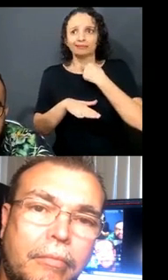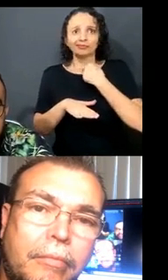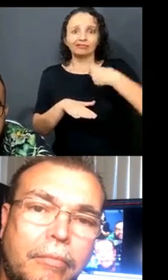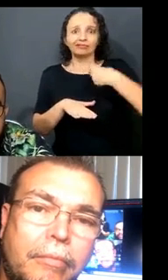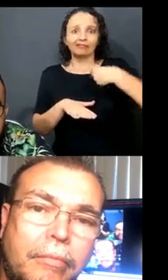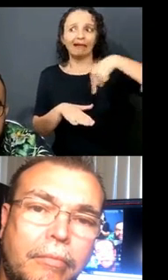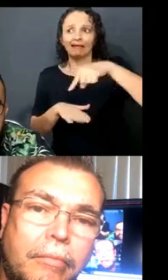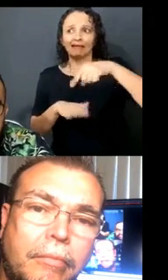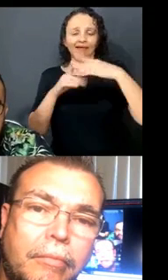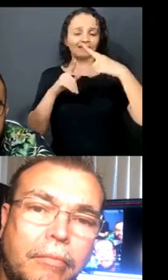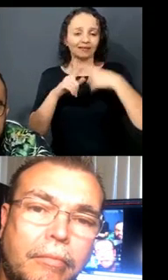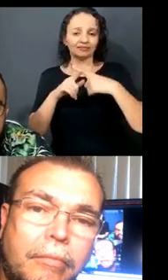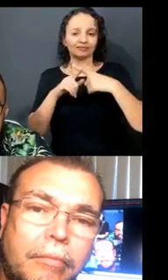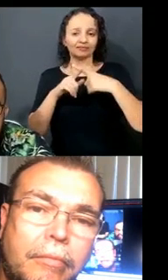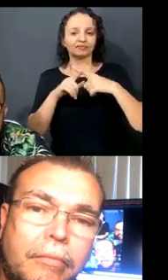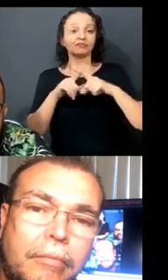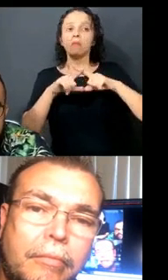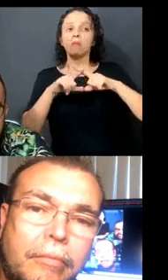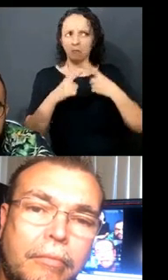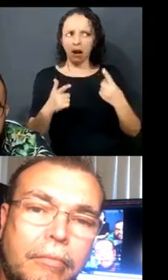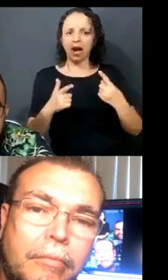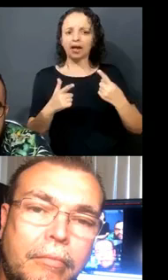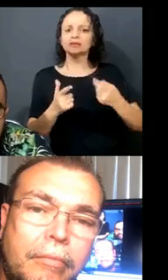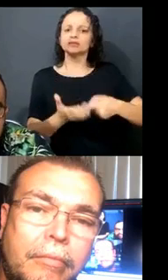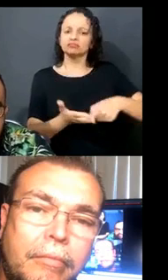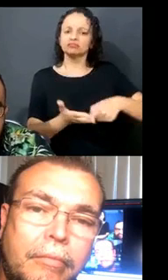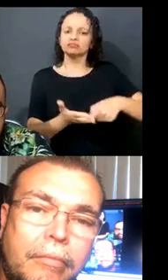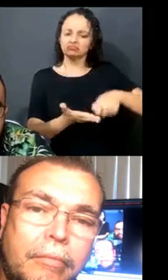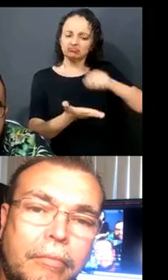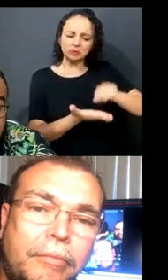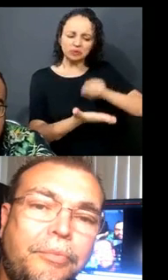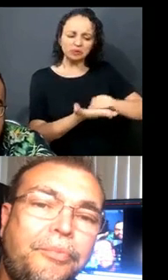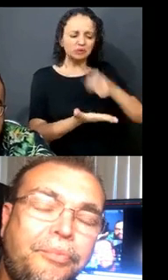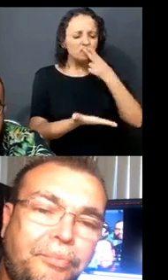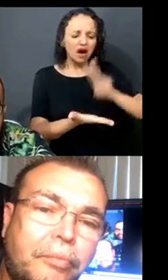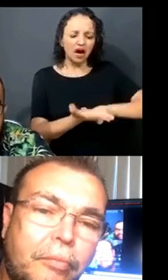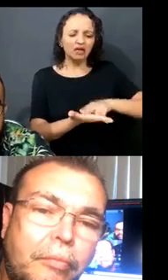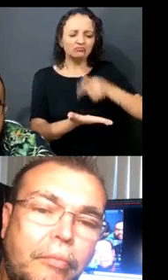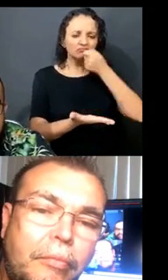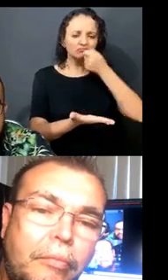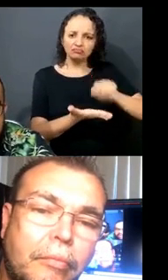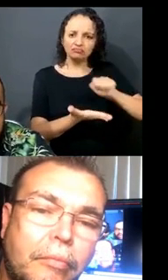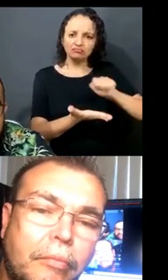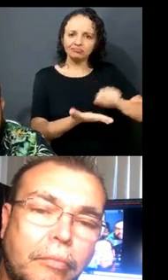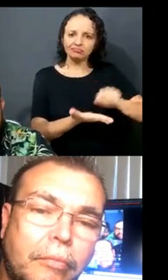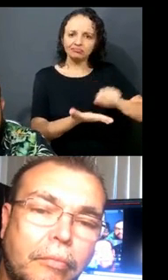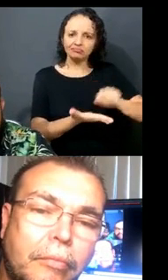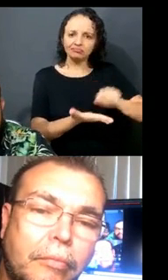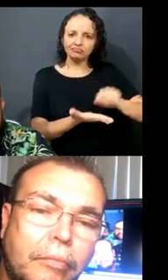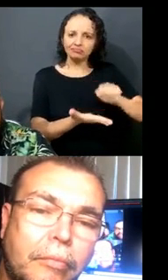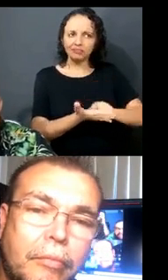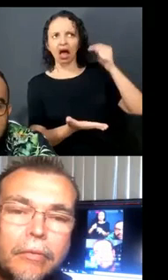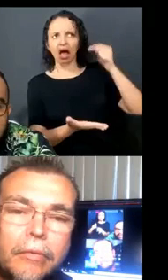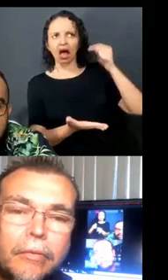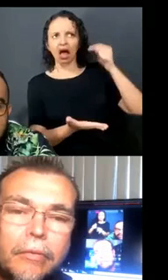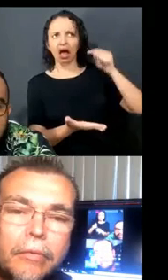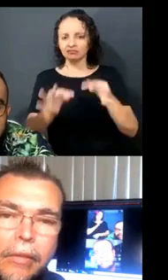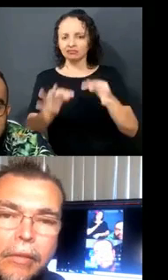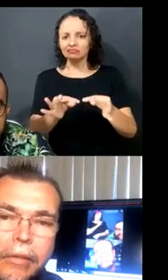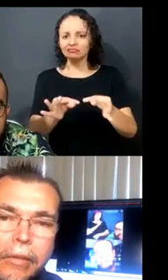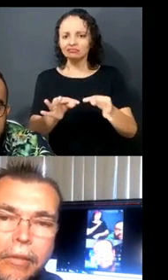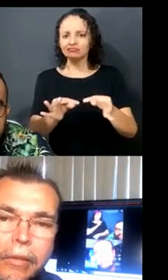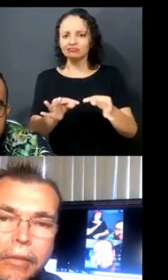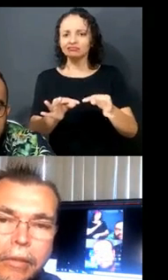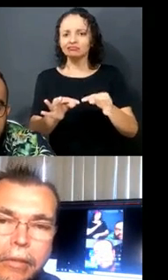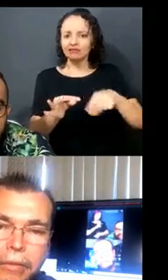estar presencialmente na igreja, e ele escrevia as cartas, elas chegavam lá. Naquela época, a tecnologia era a carta.